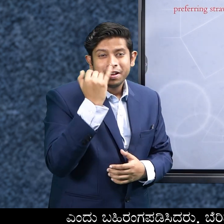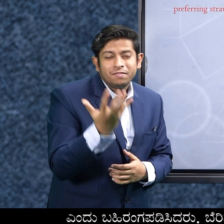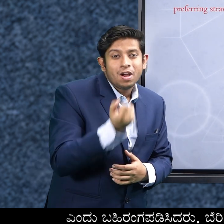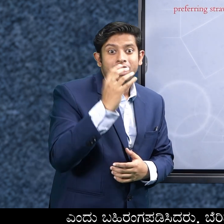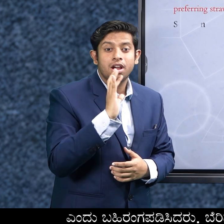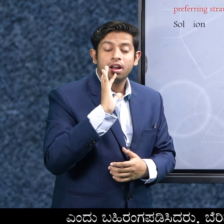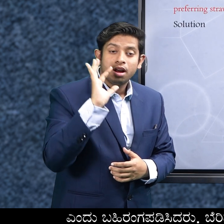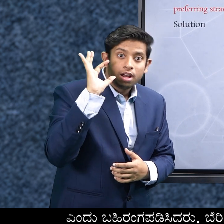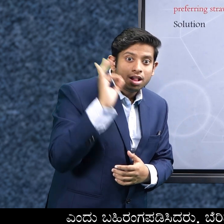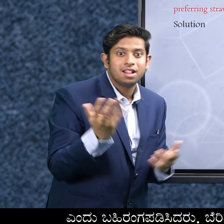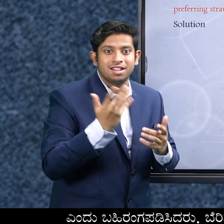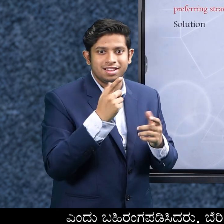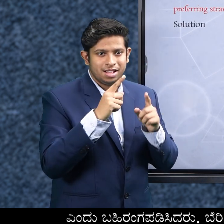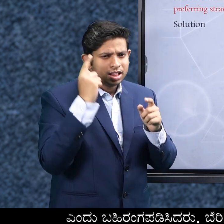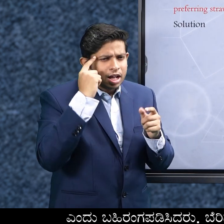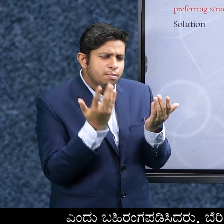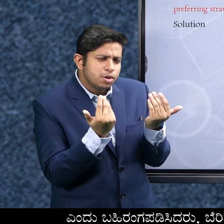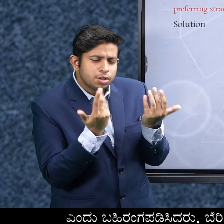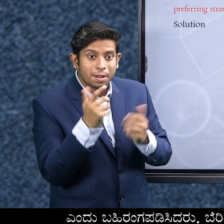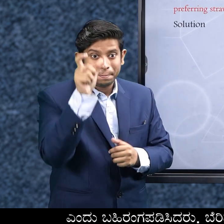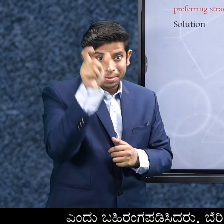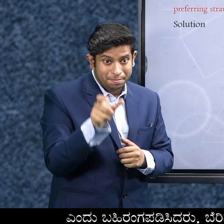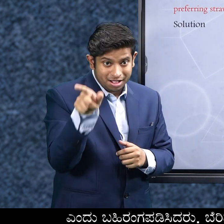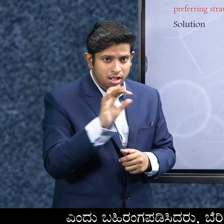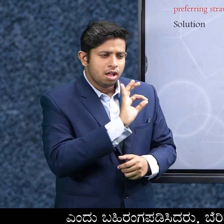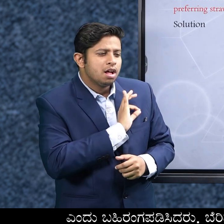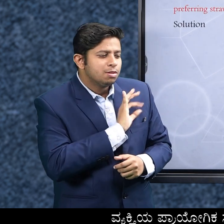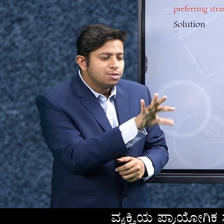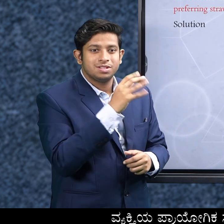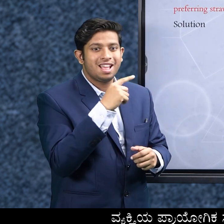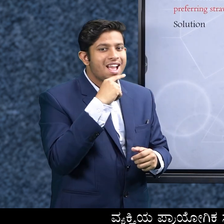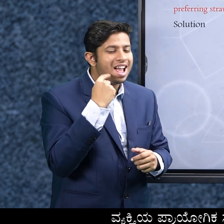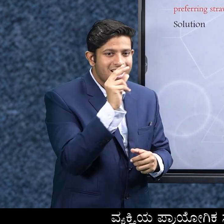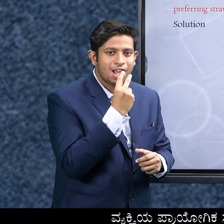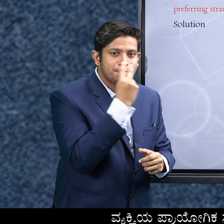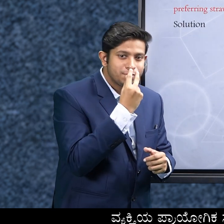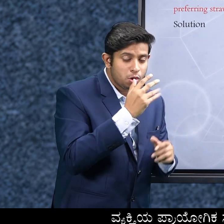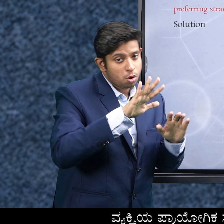ಎಂದು ಬಹಿರಂಗಪಡಿಸಿದರು. ಬೆರಿ ಹಣ್ಣುಗಳಿಗಿಂತ ಸ್ಟ್ರಾಬೆರಿಗಳನ್ನ ಆದ್ಯತೆ ನೀಡುವ ವ್ಯಕ್ತಿಯ ಪ್ರಾಯೋಗಿಕ ಸಂಭವನೀಯತೆಯನ್ನು